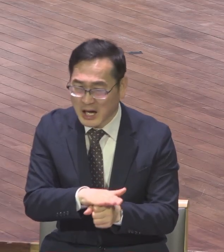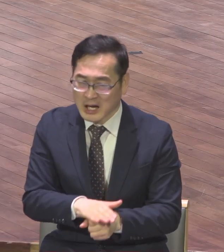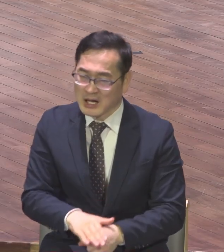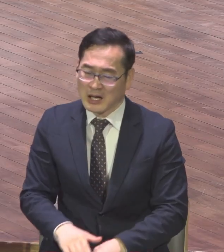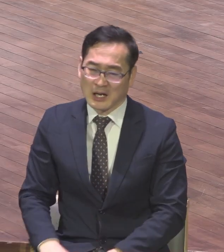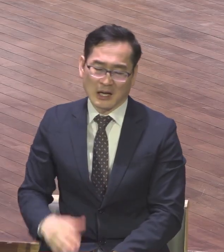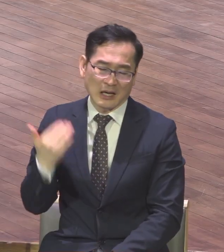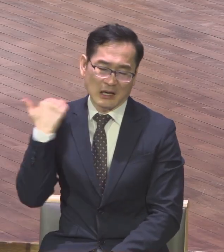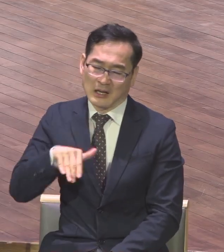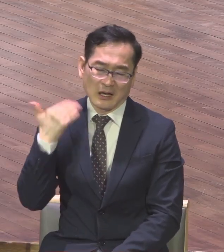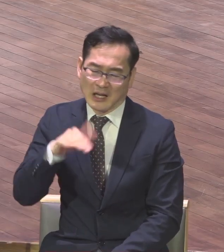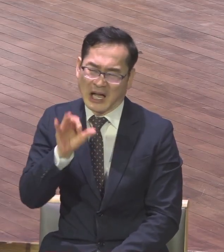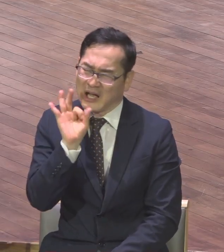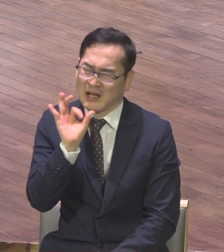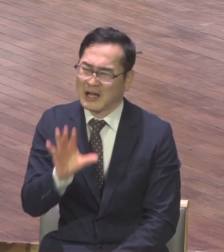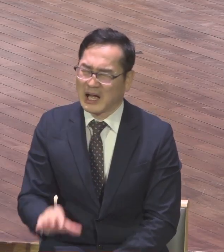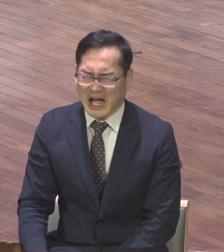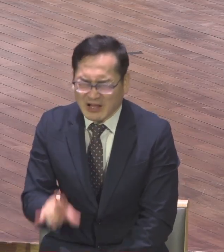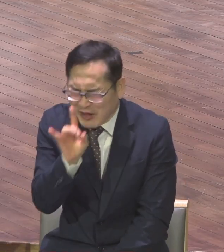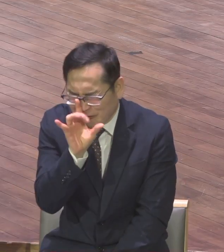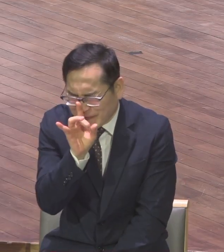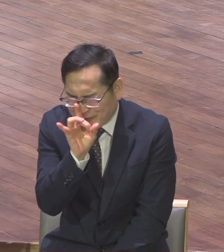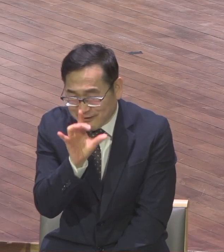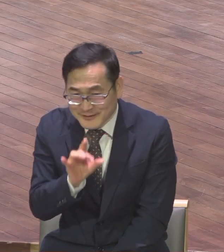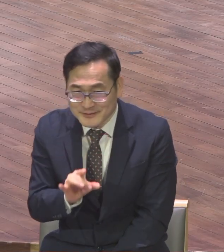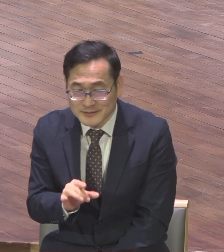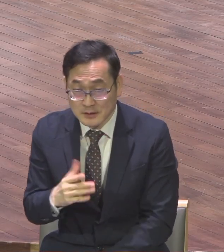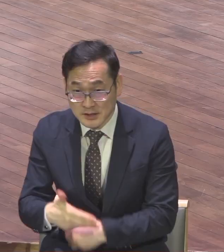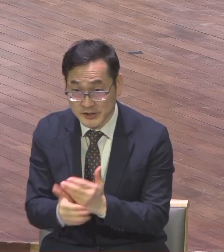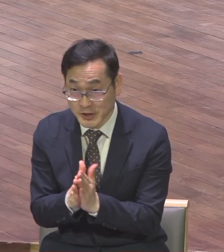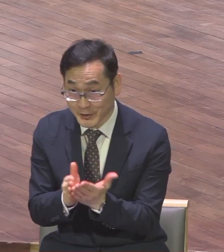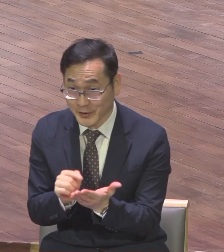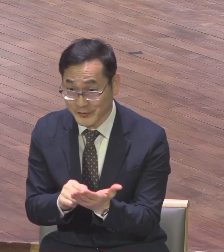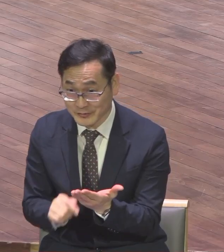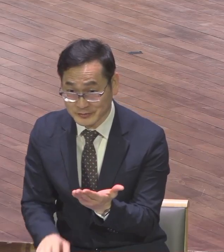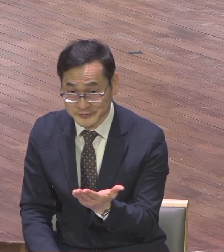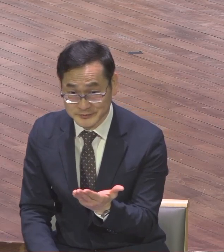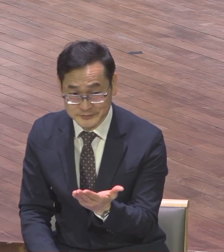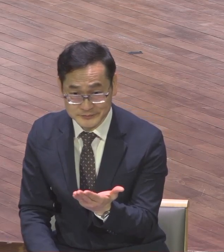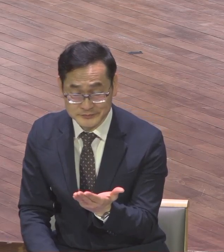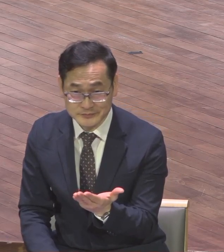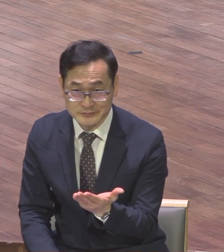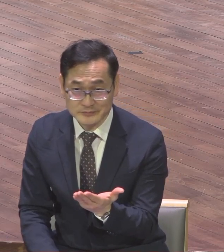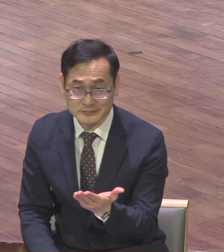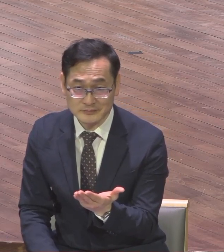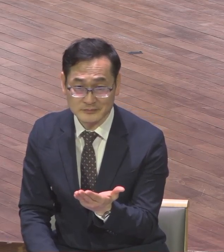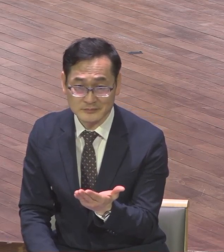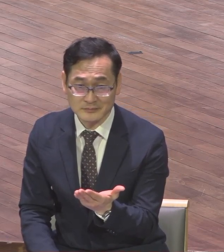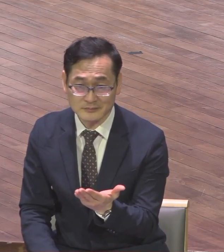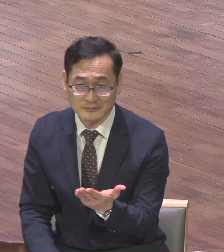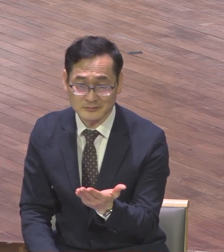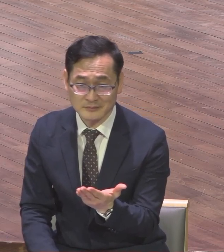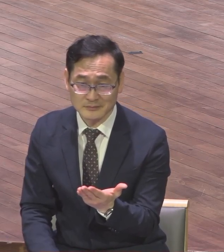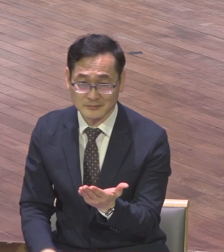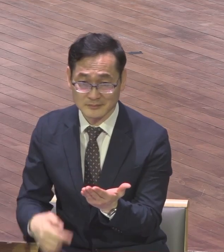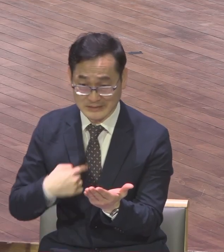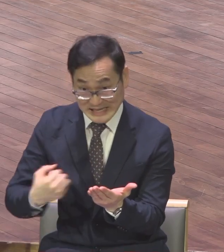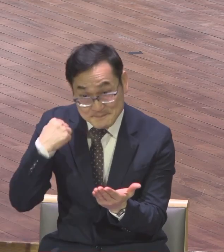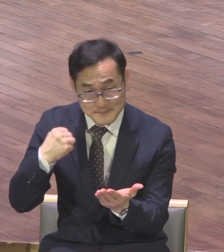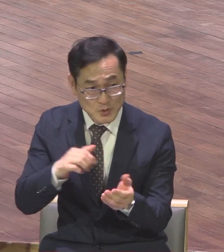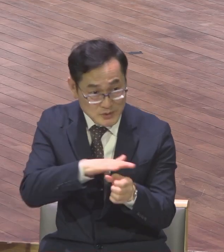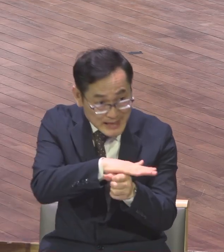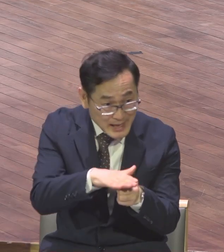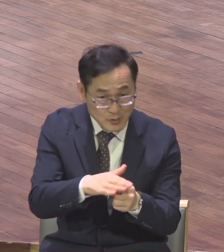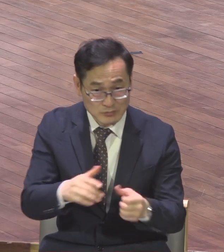나를 괴롭히는 그 원수를 사랑하라고. 성경에는요, 이렇게 우리 의지만으로 될 수 없는